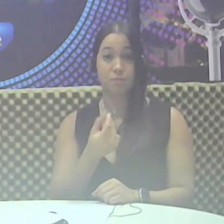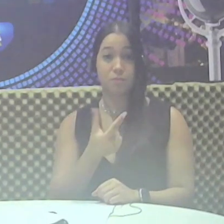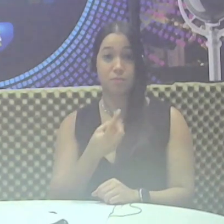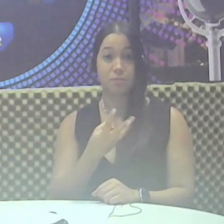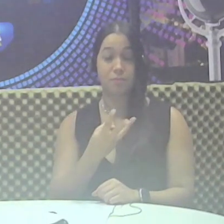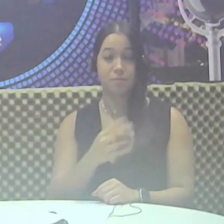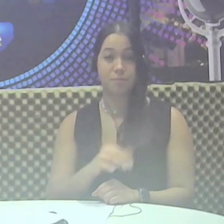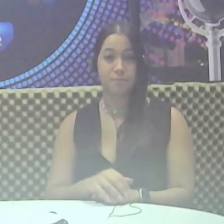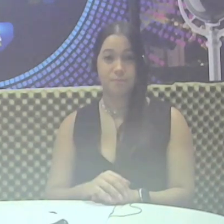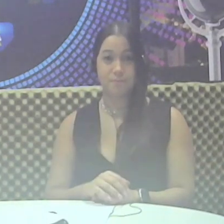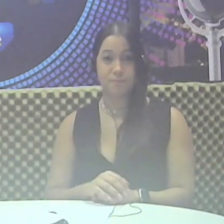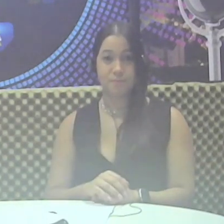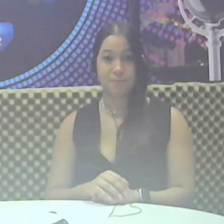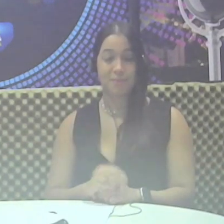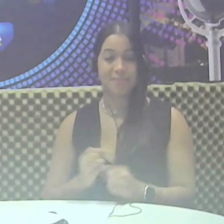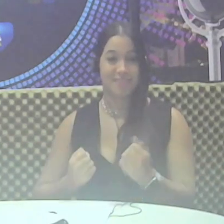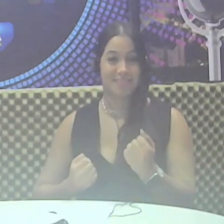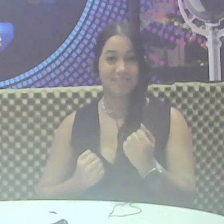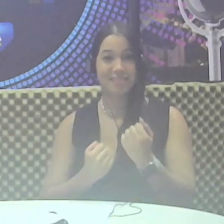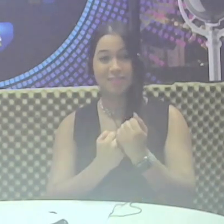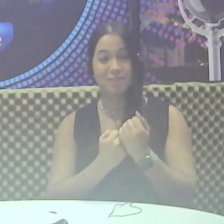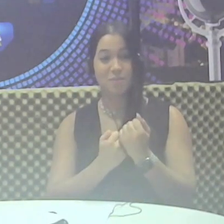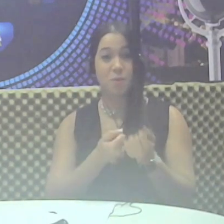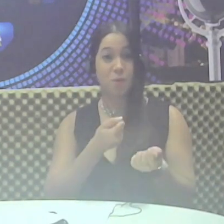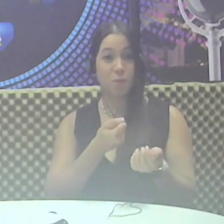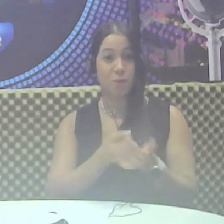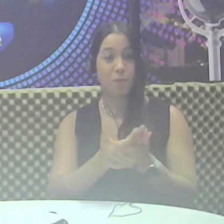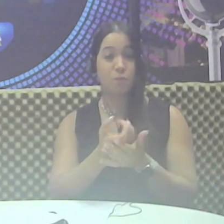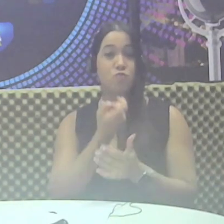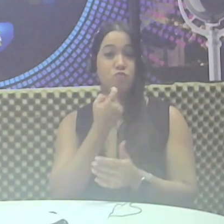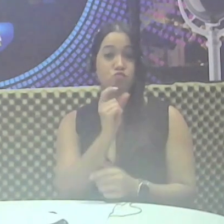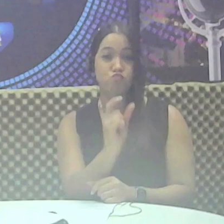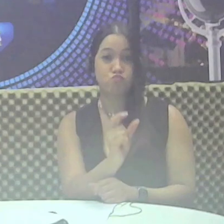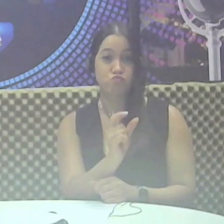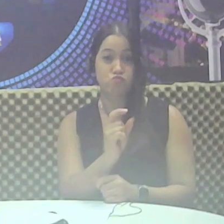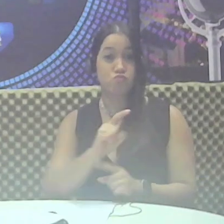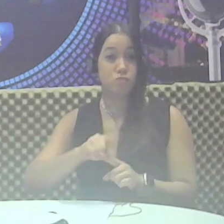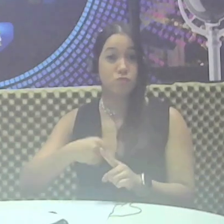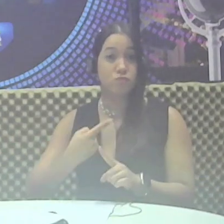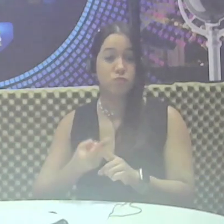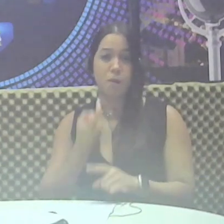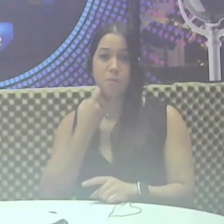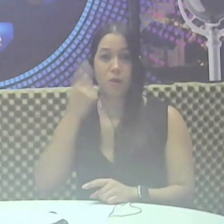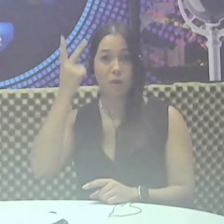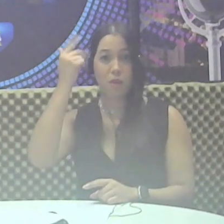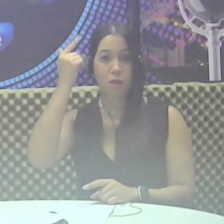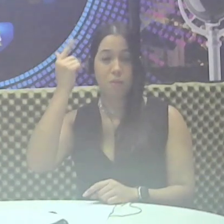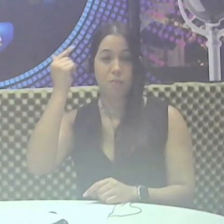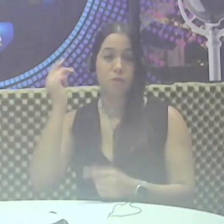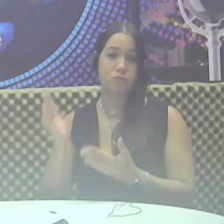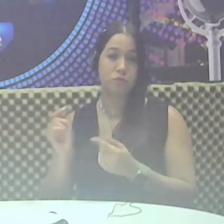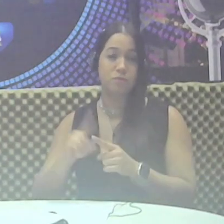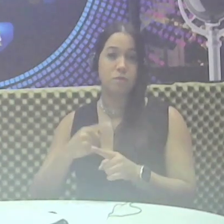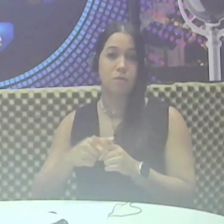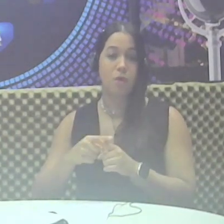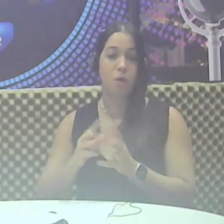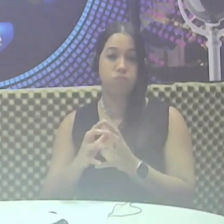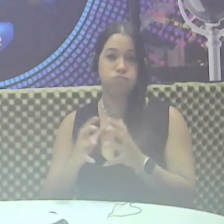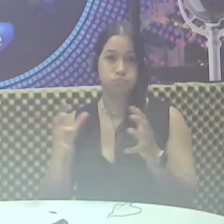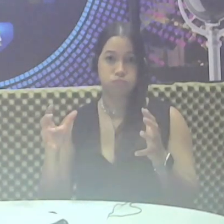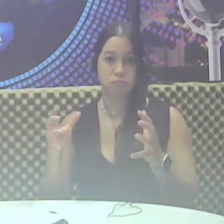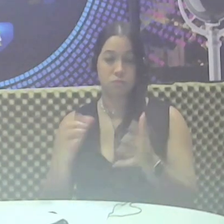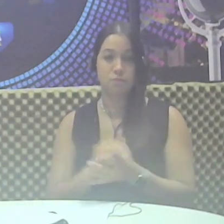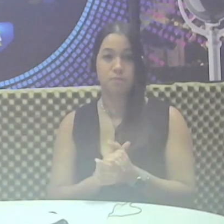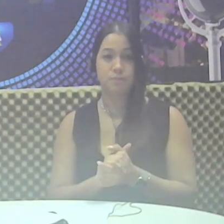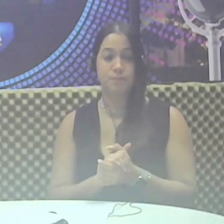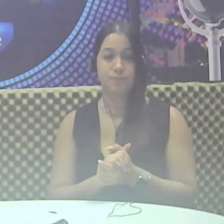20.436/2023. O apoio é tanto na aquisição de alevinos, quanto na de peixes juvenis e adultos.